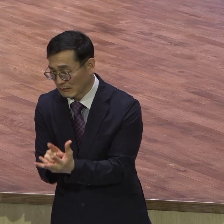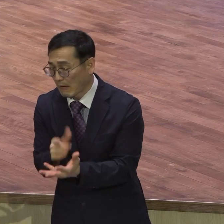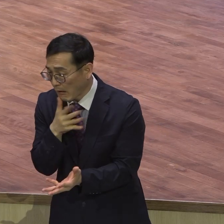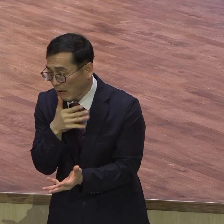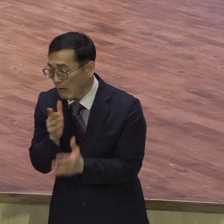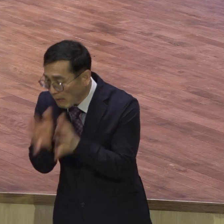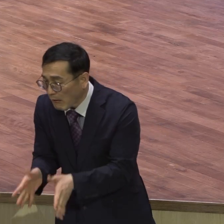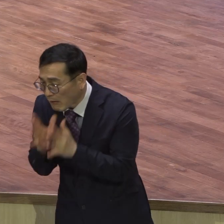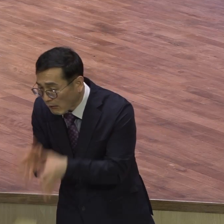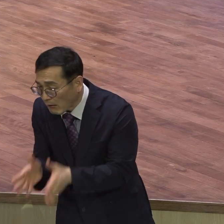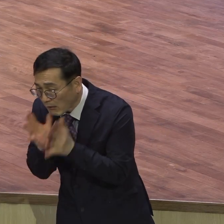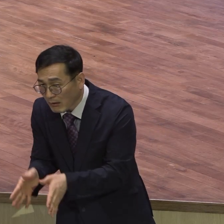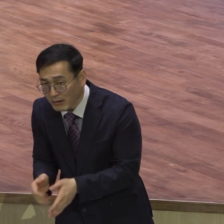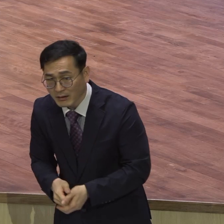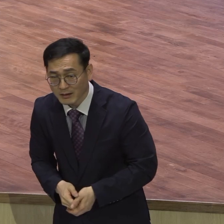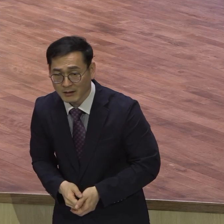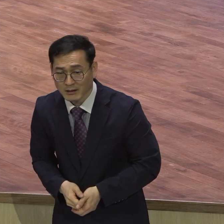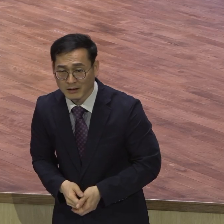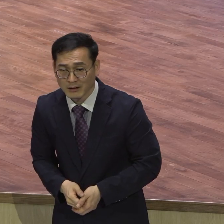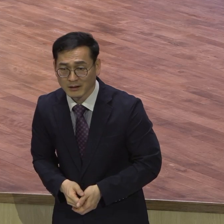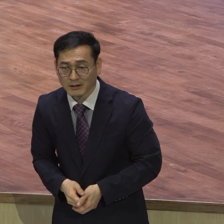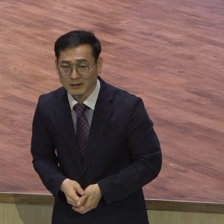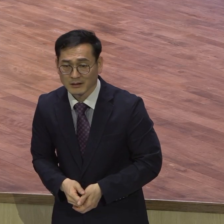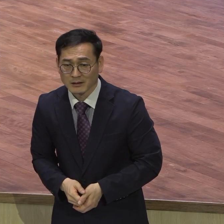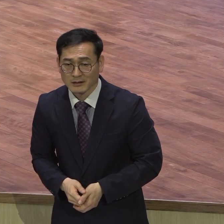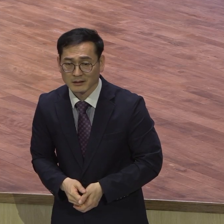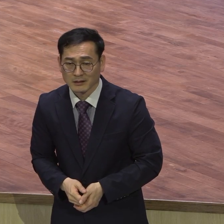또 어름당한단 말이에요. 하나님 자녀만 그리.